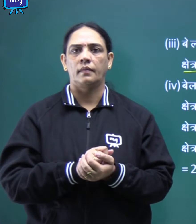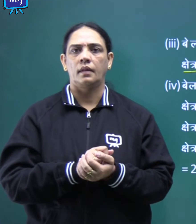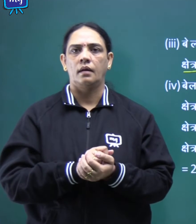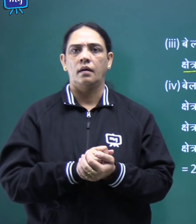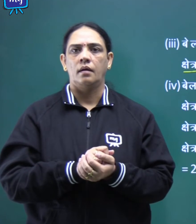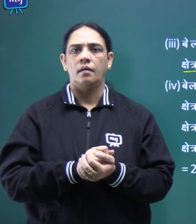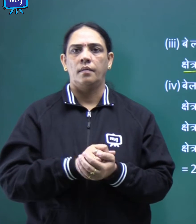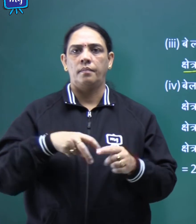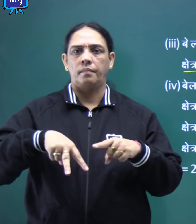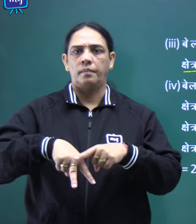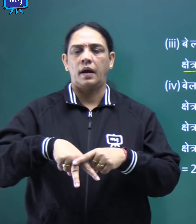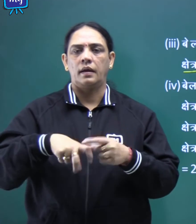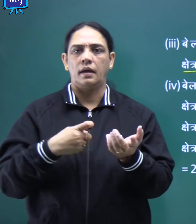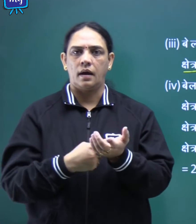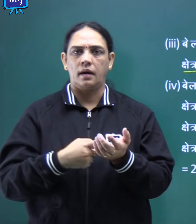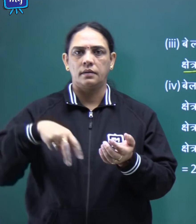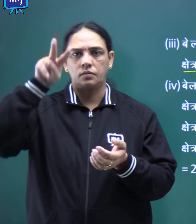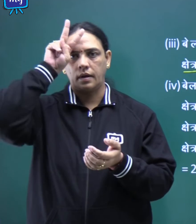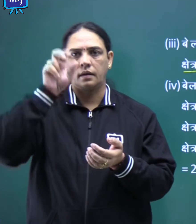पाई r स्क्वायर।